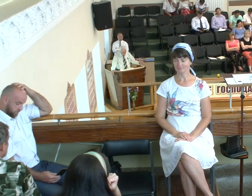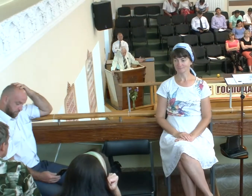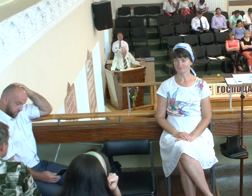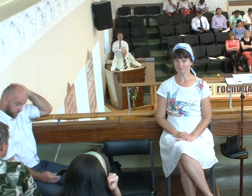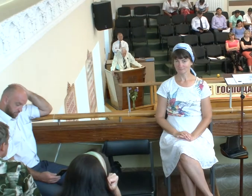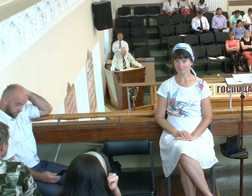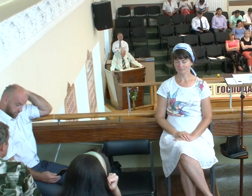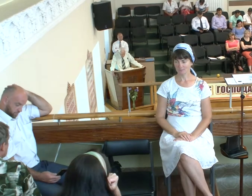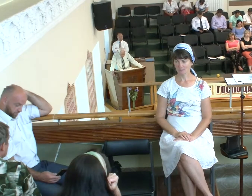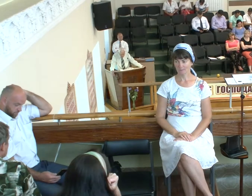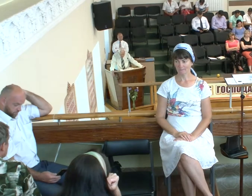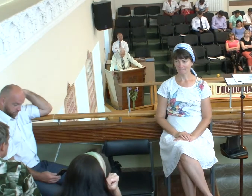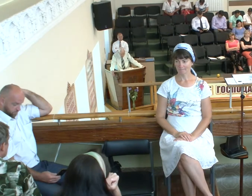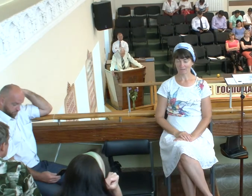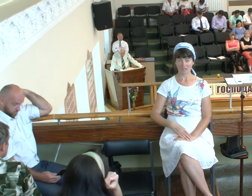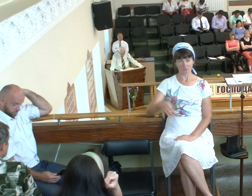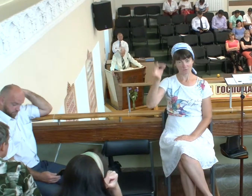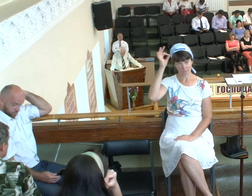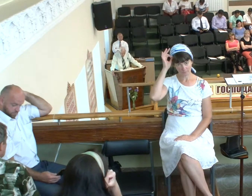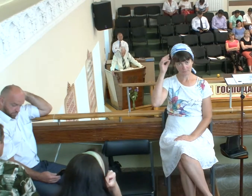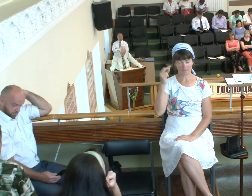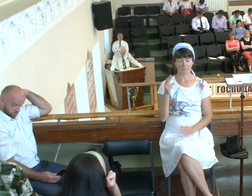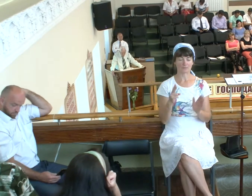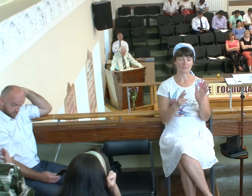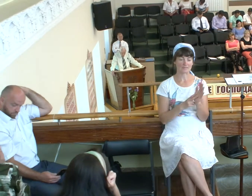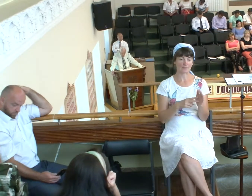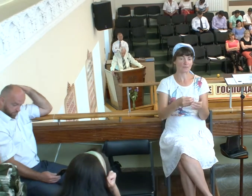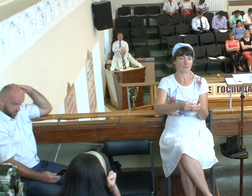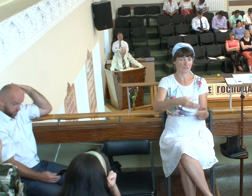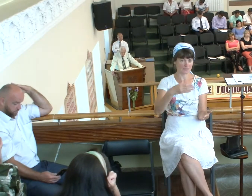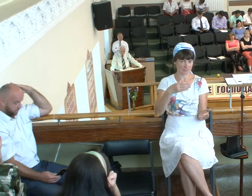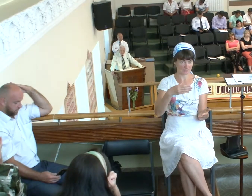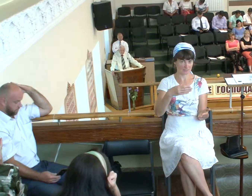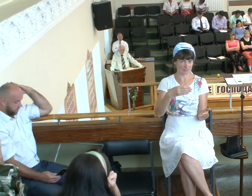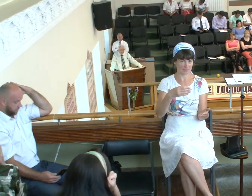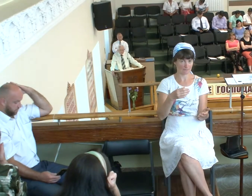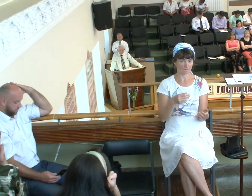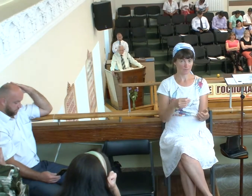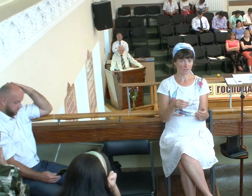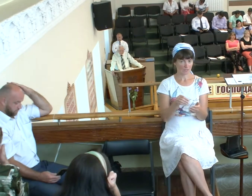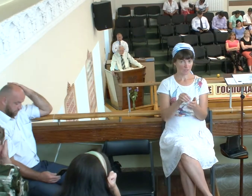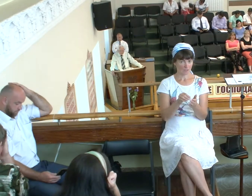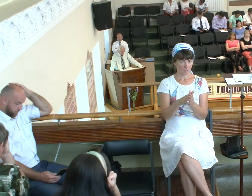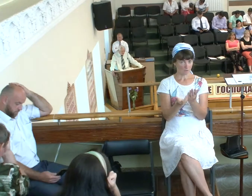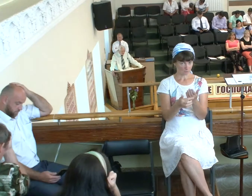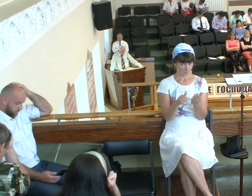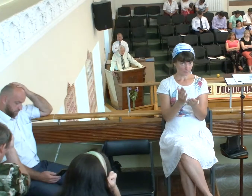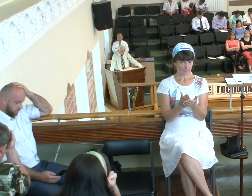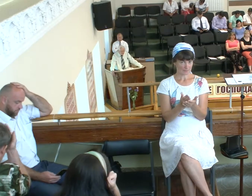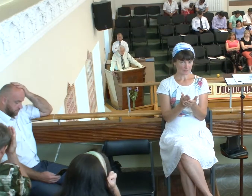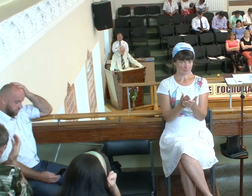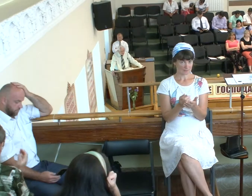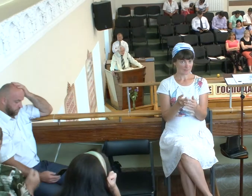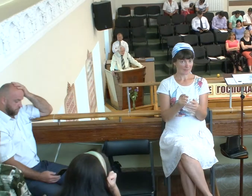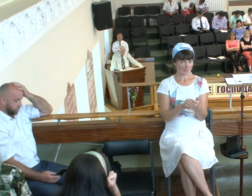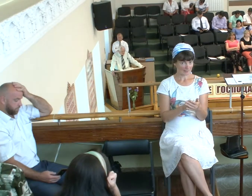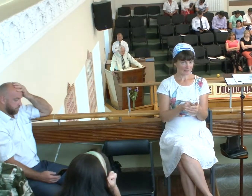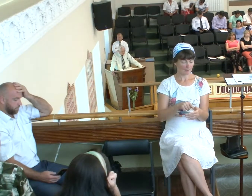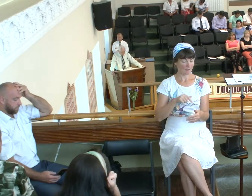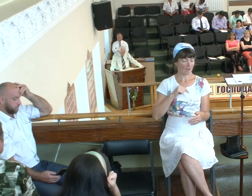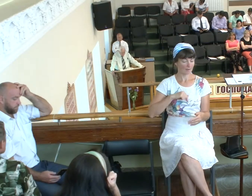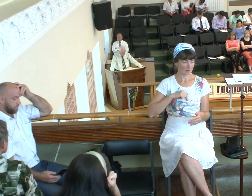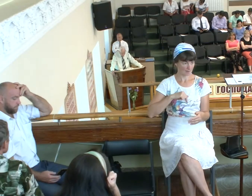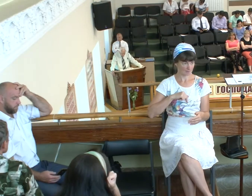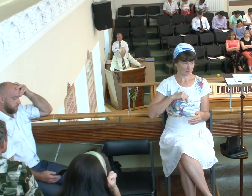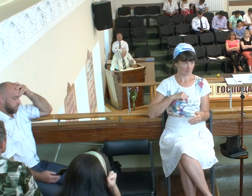послании, я говорю, о семи ценностях. Он пишет о нашем характере, о нашем